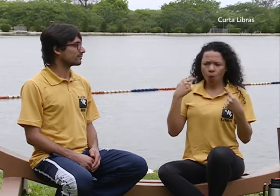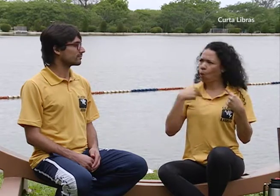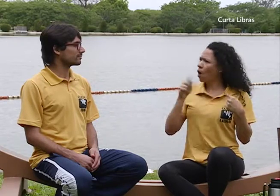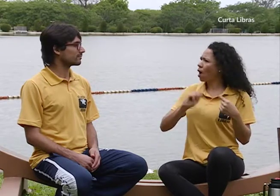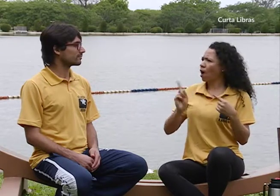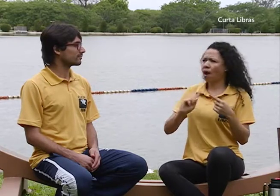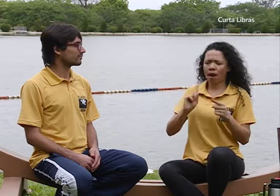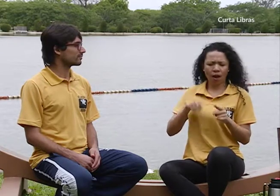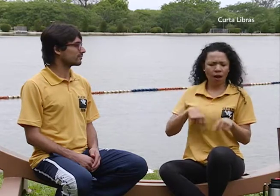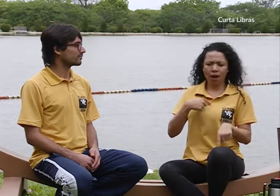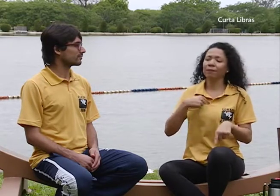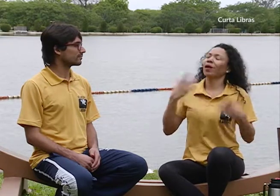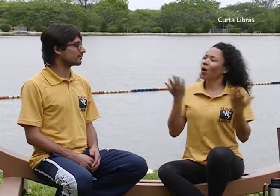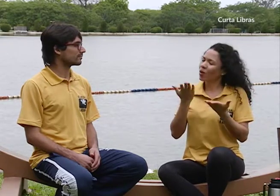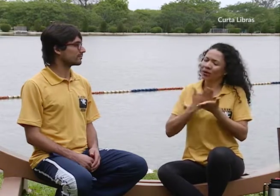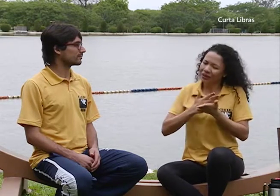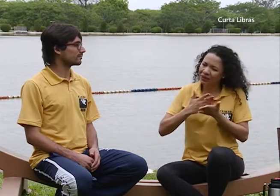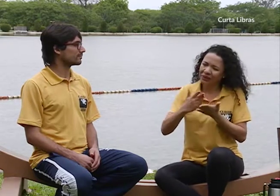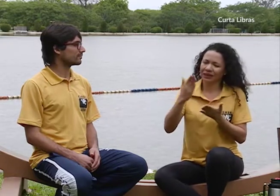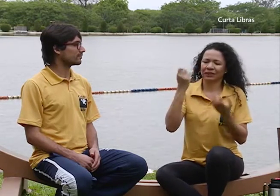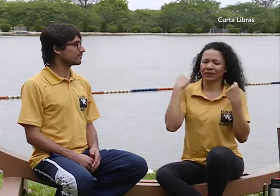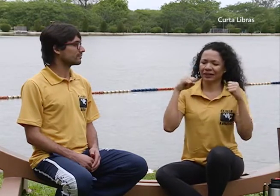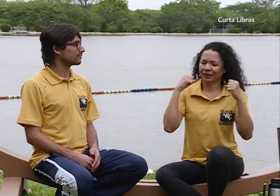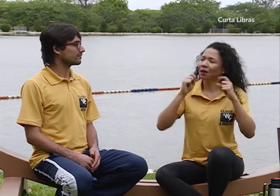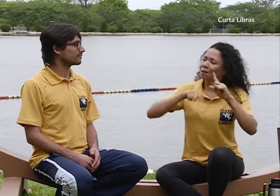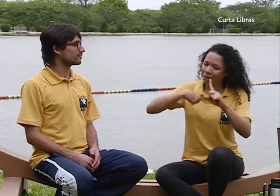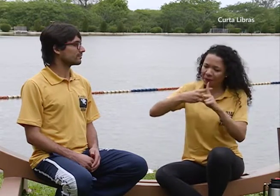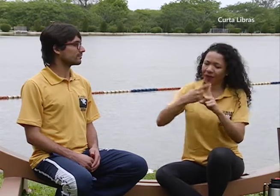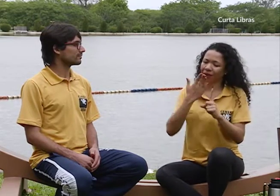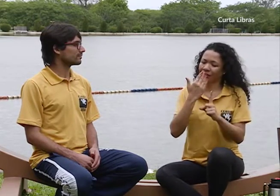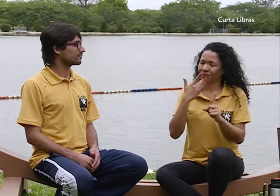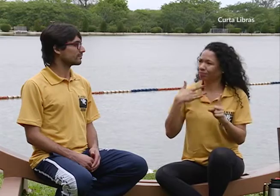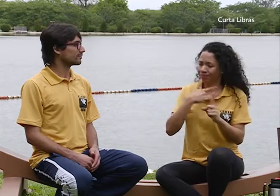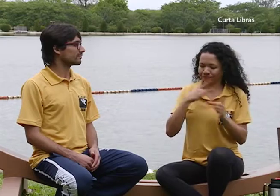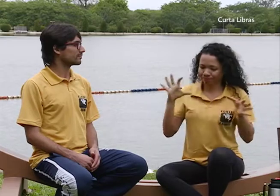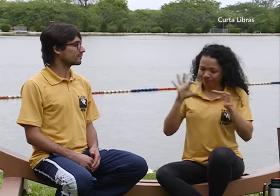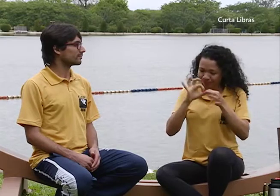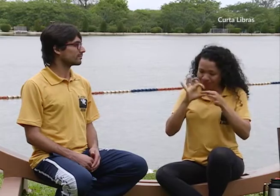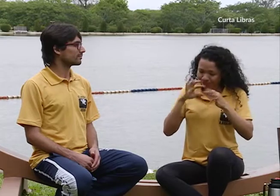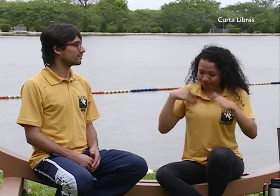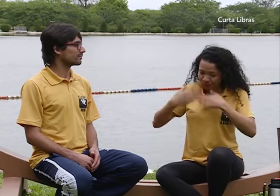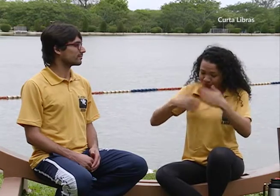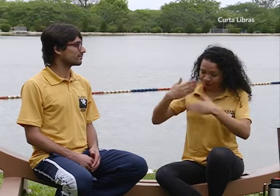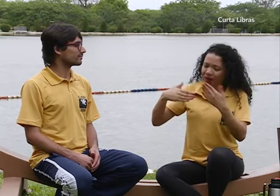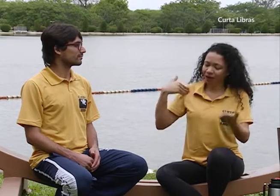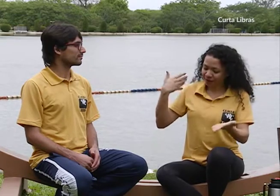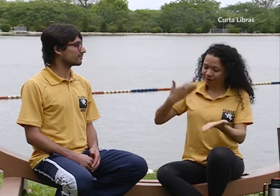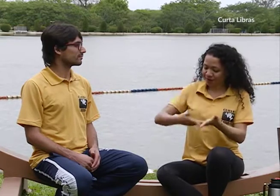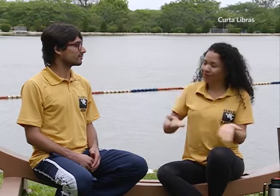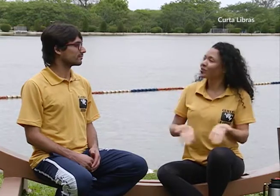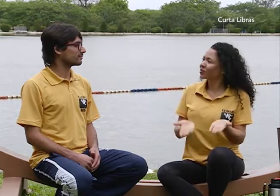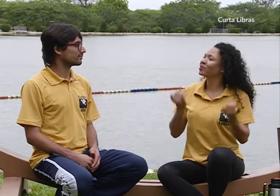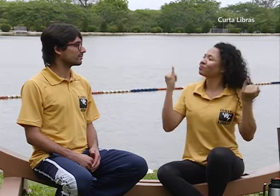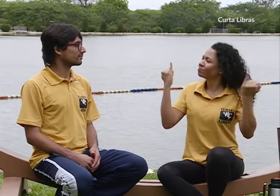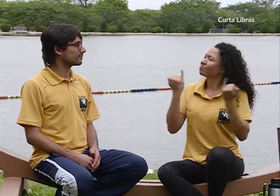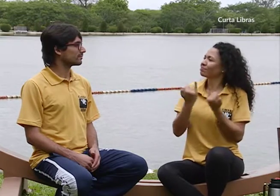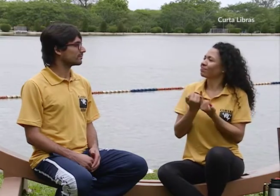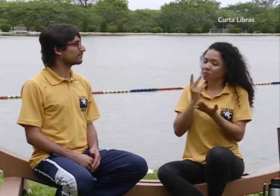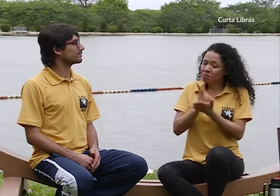emagrecer. Depois que comecei a fazer exercícios e manter sempre uma alimentação saudável, conseguia ficar mais magra. E